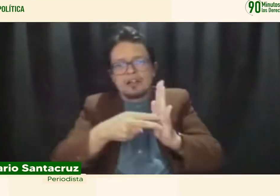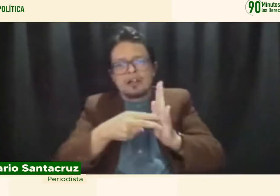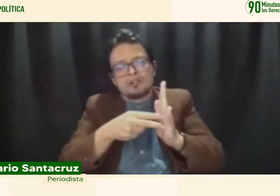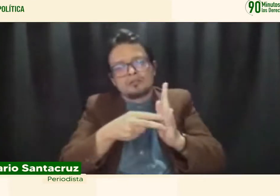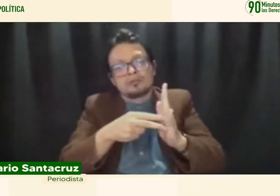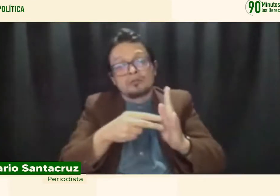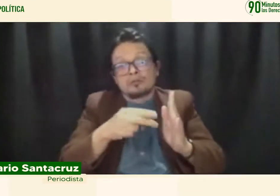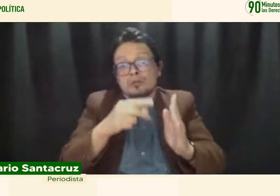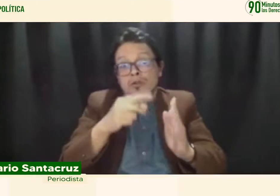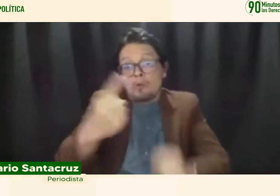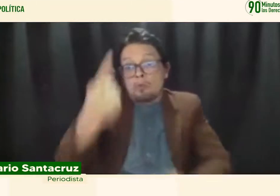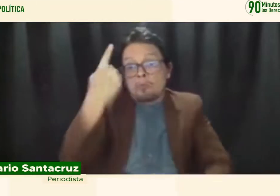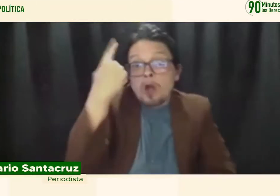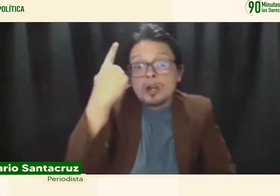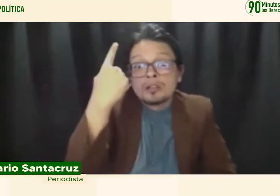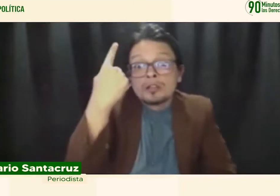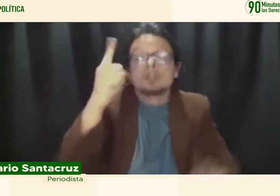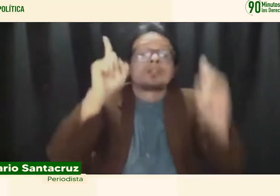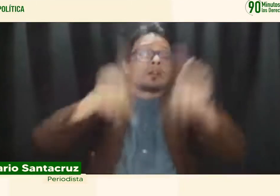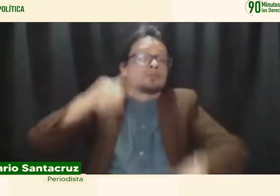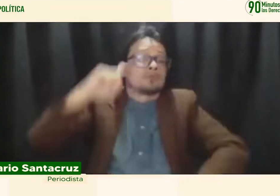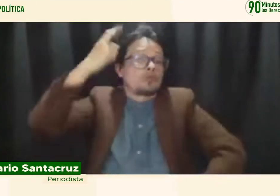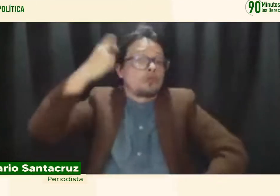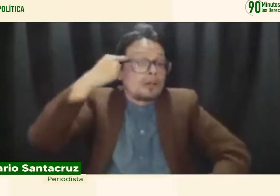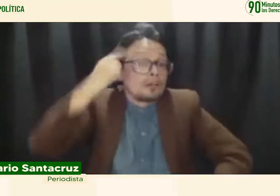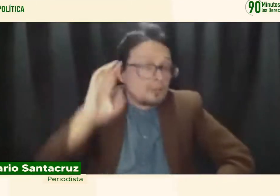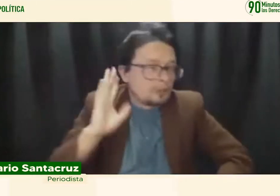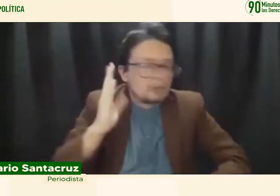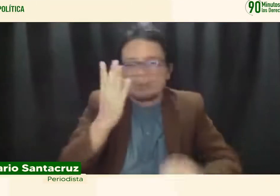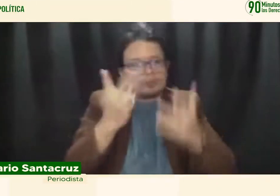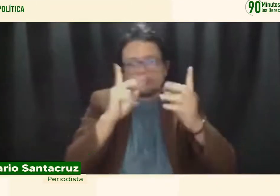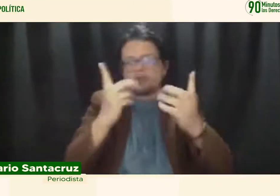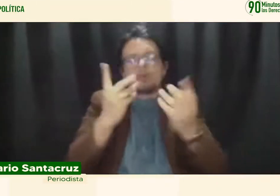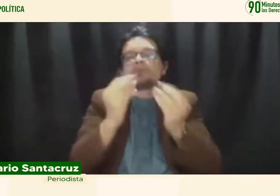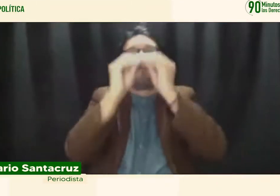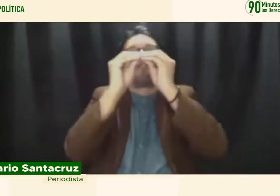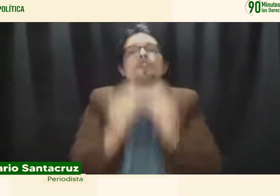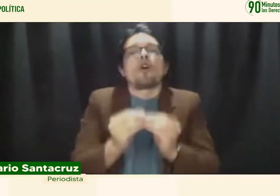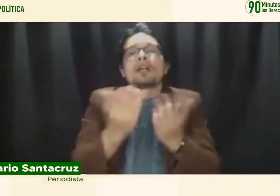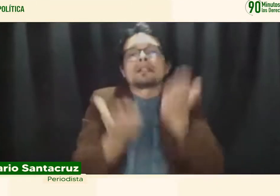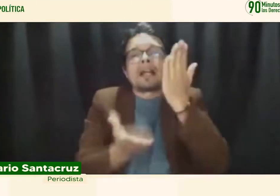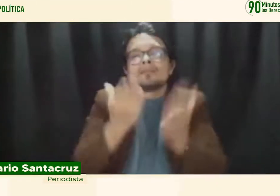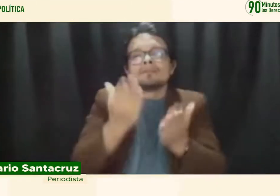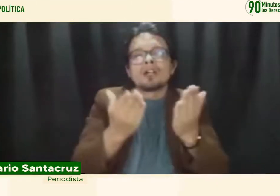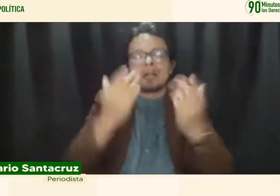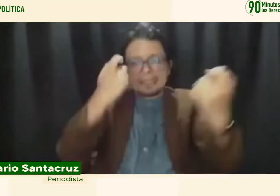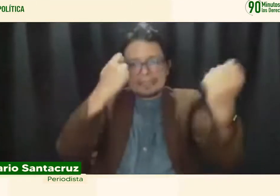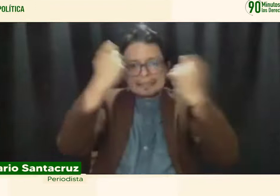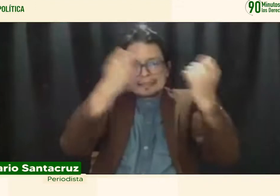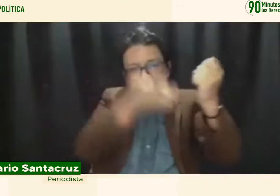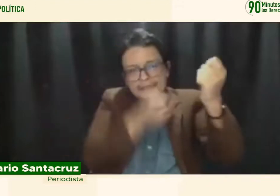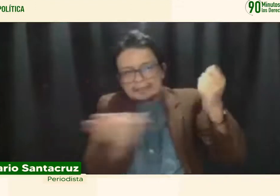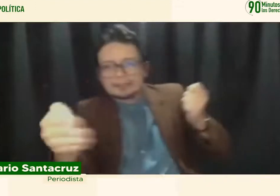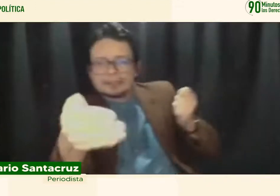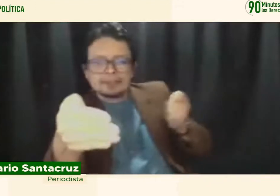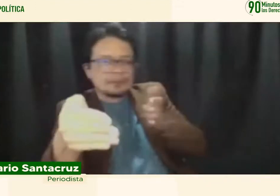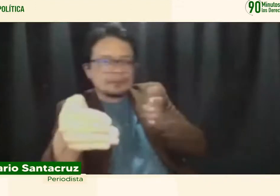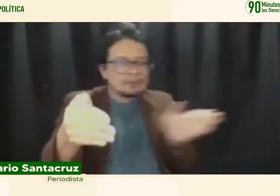mejía con la incidencia y la elaboración de la ley que llevaron ante el congreso y obviamente la forma de